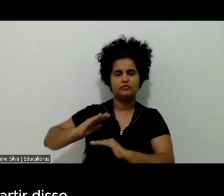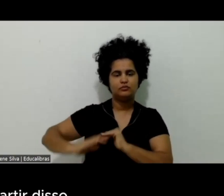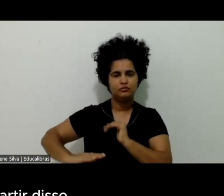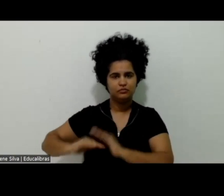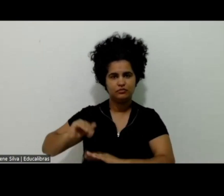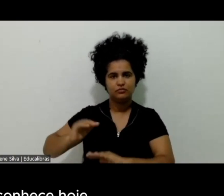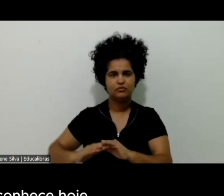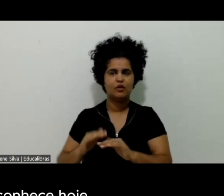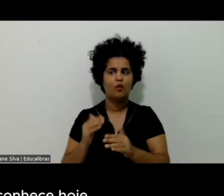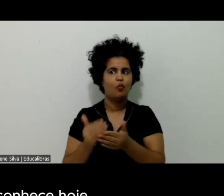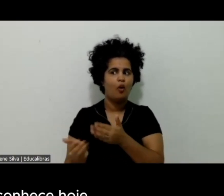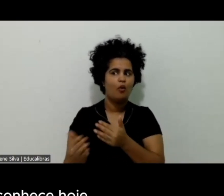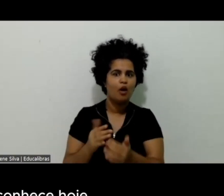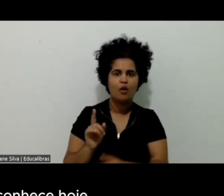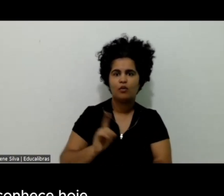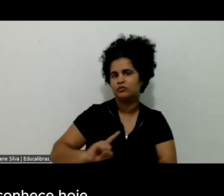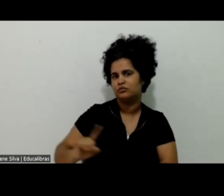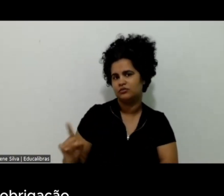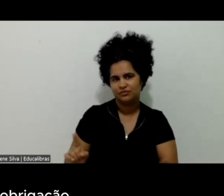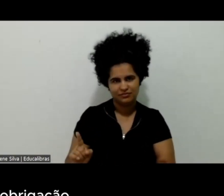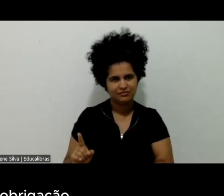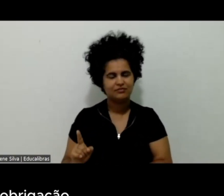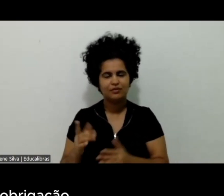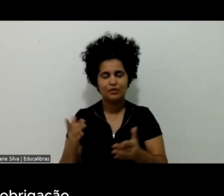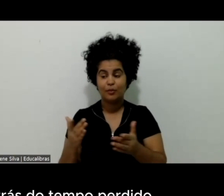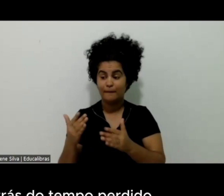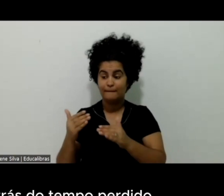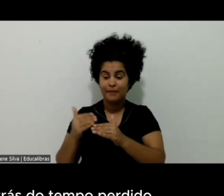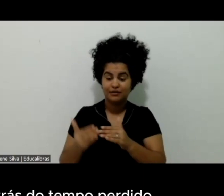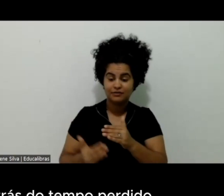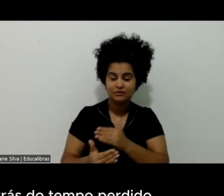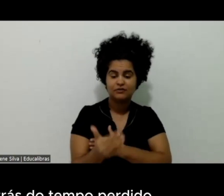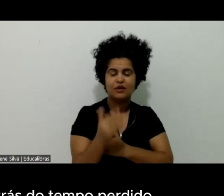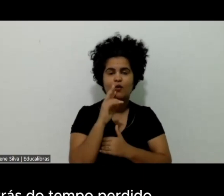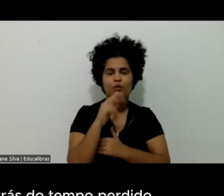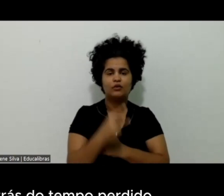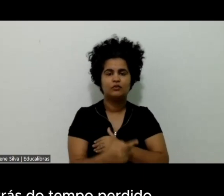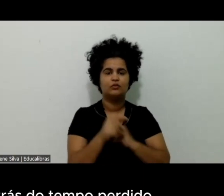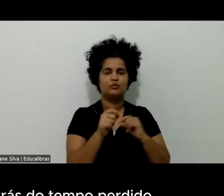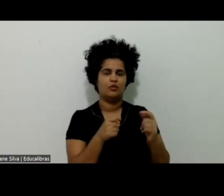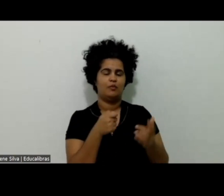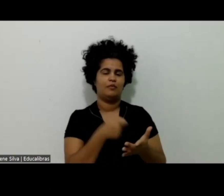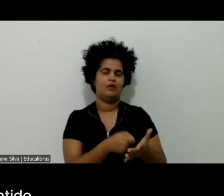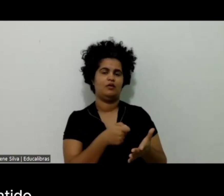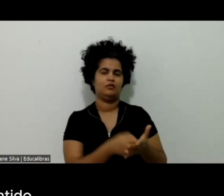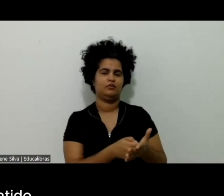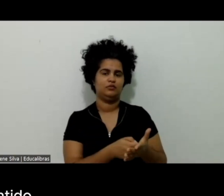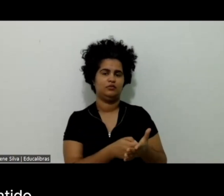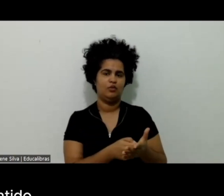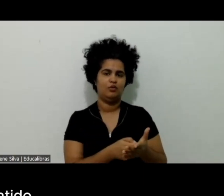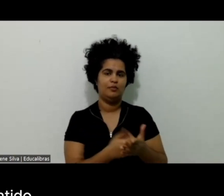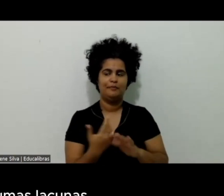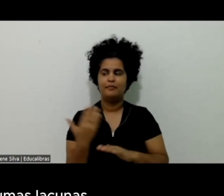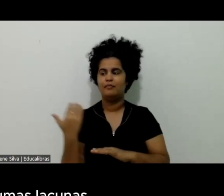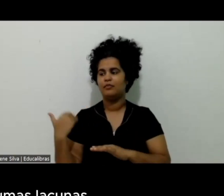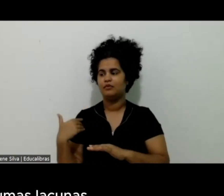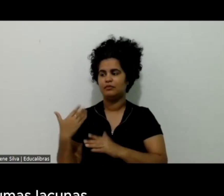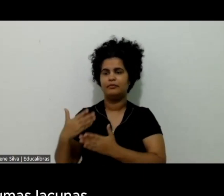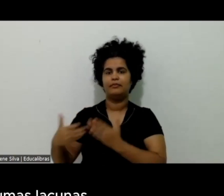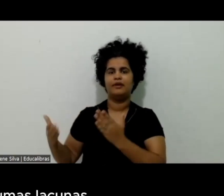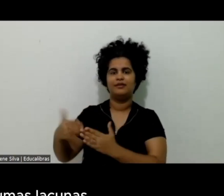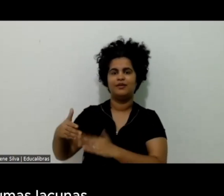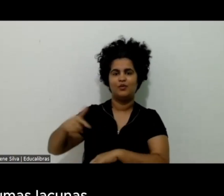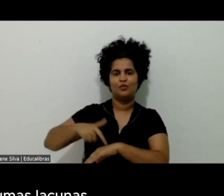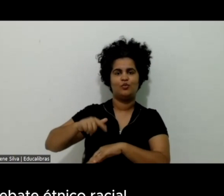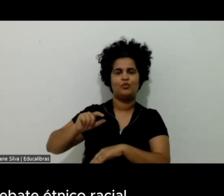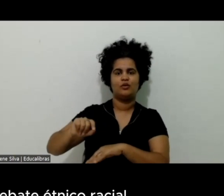partir disso que a gente reconhece hoje que a nossa obrigação, que a gente precisa correr atrás do tempo perdido, no sentido, né, de